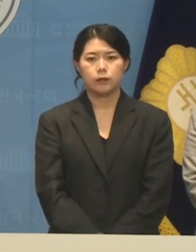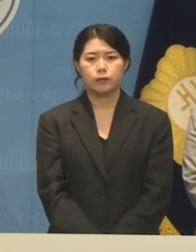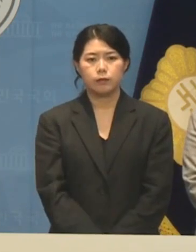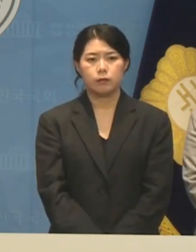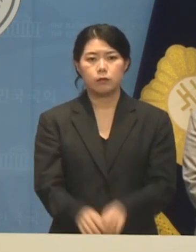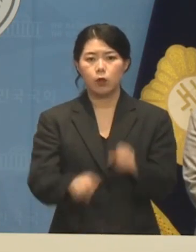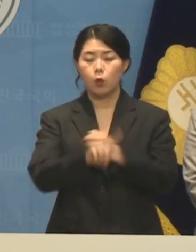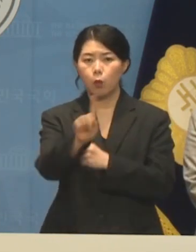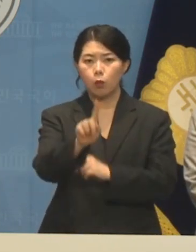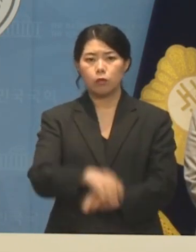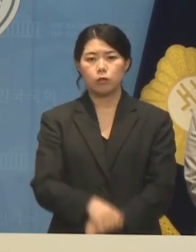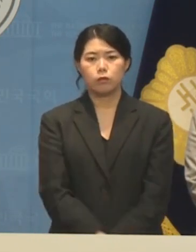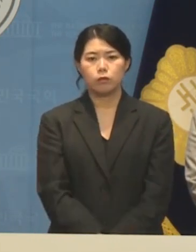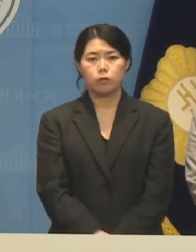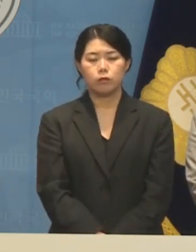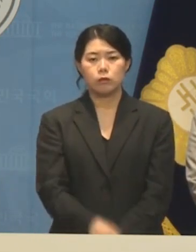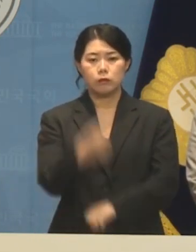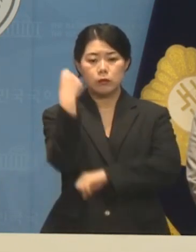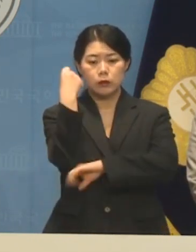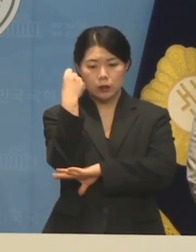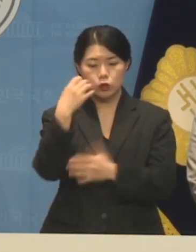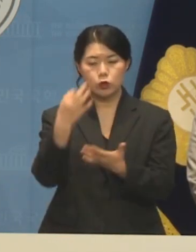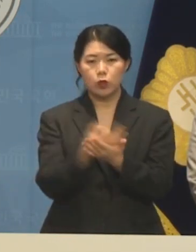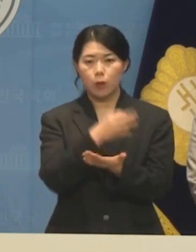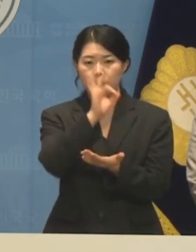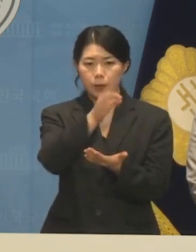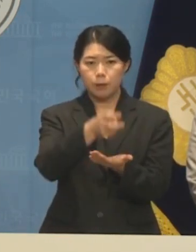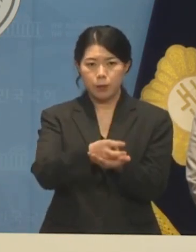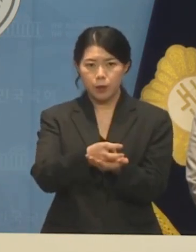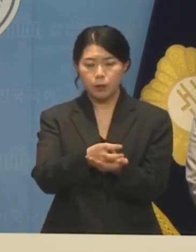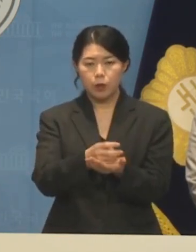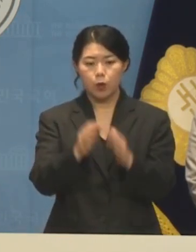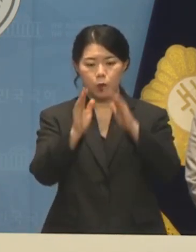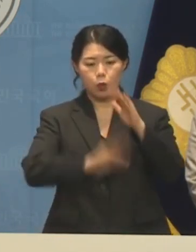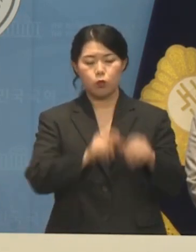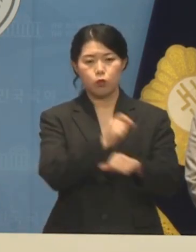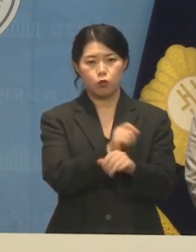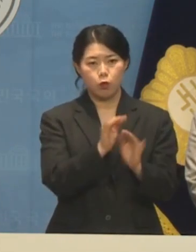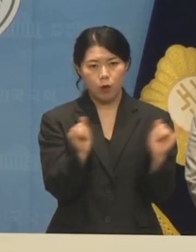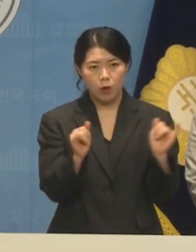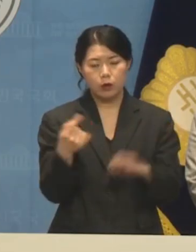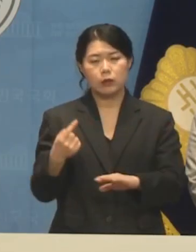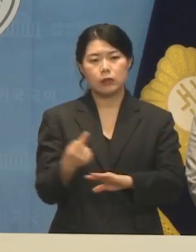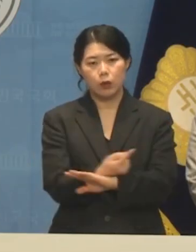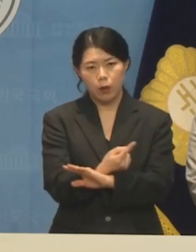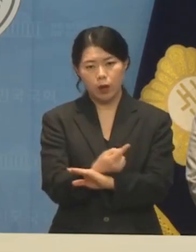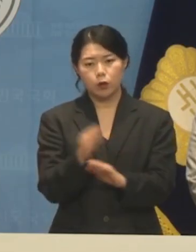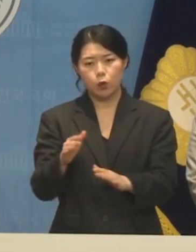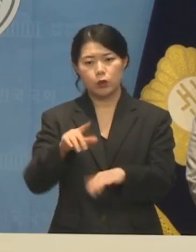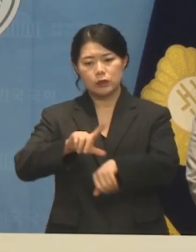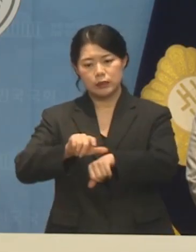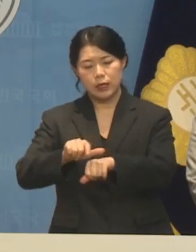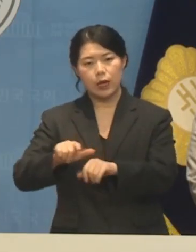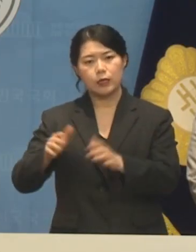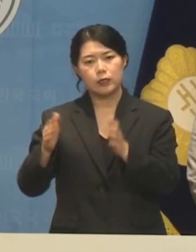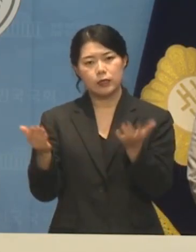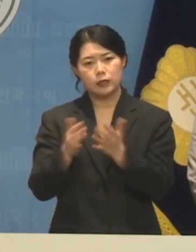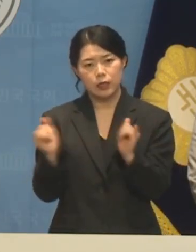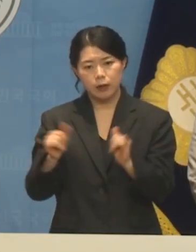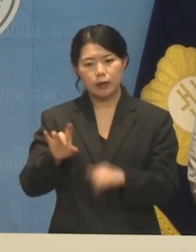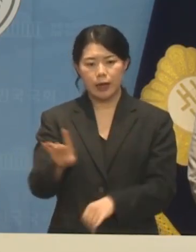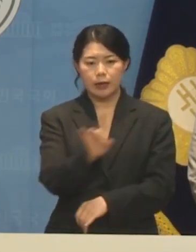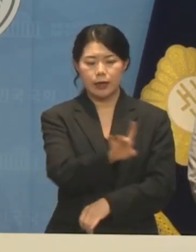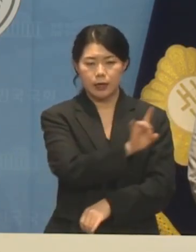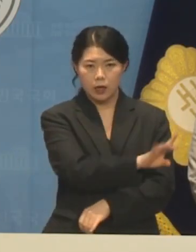이유는 있었습니다. 기준인건비 제도는 공무원, 기타직, 공무직으로 각각